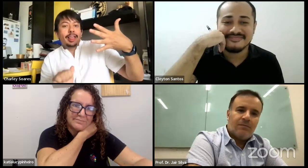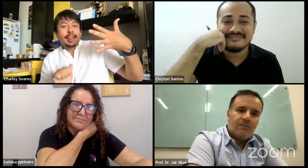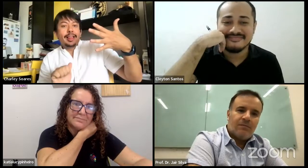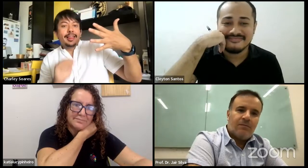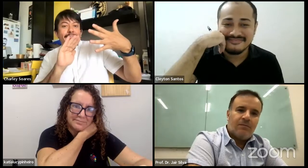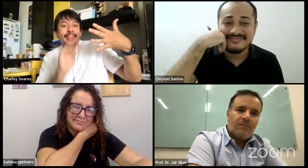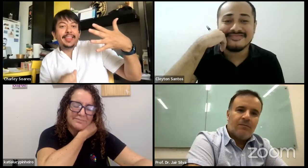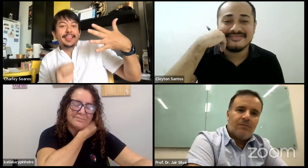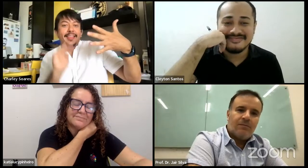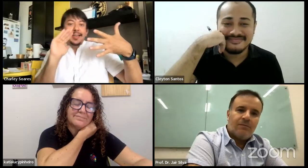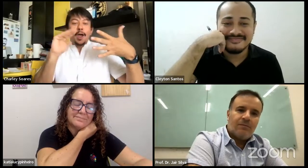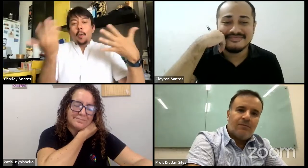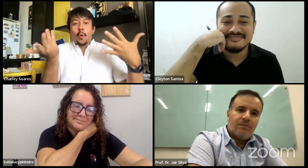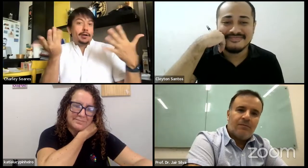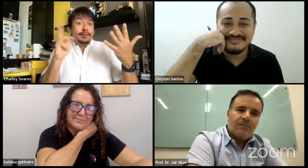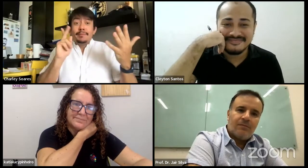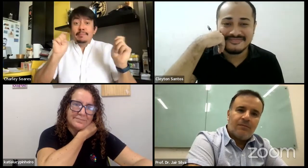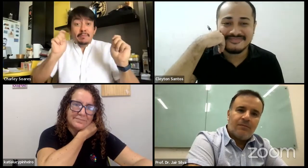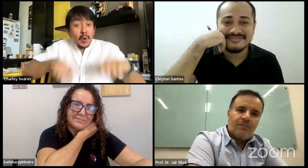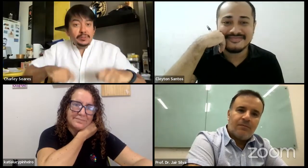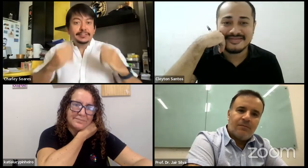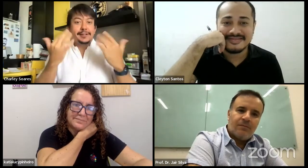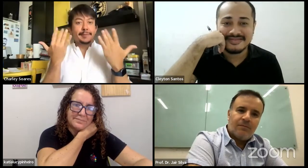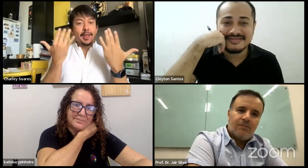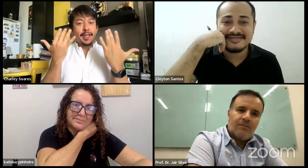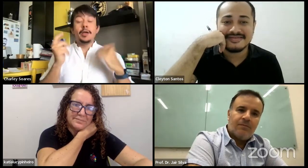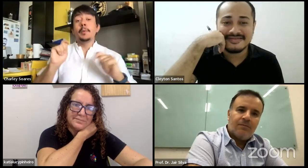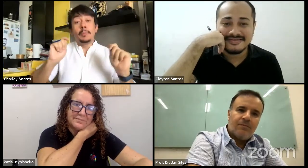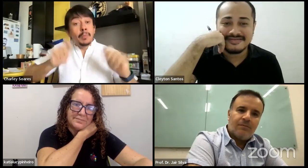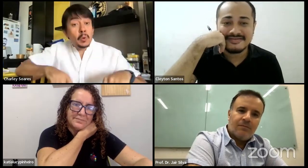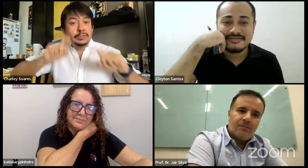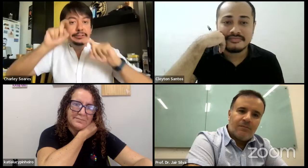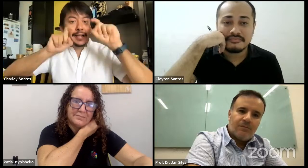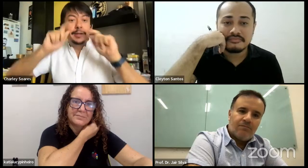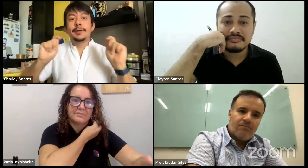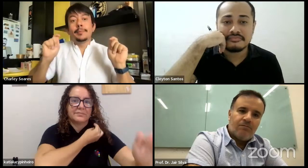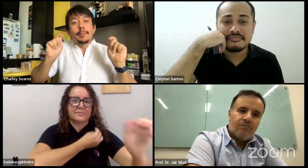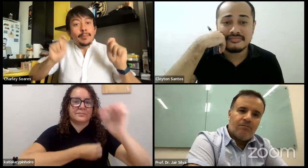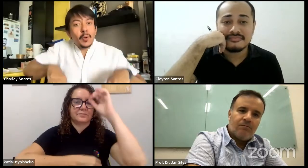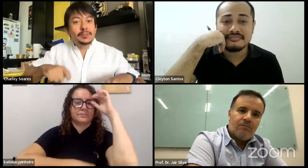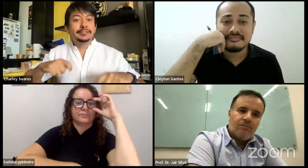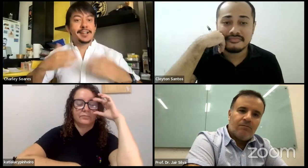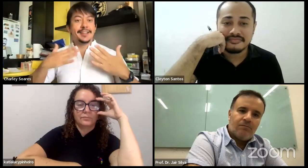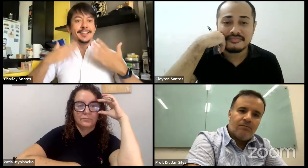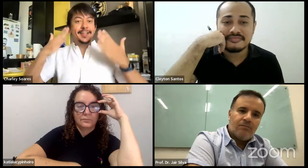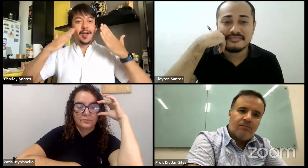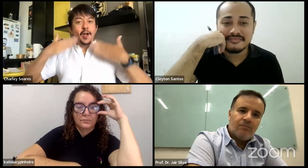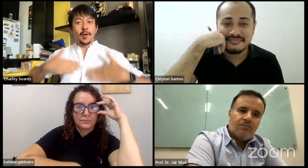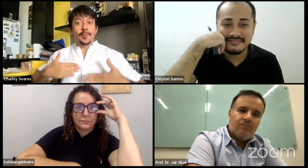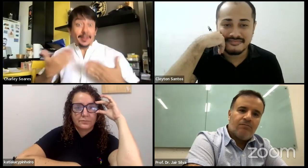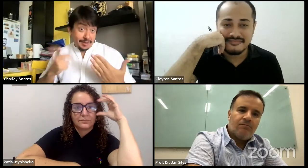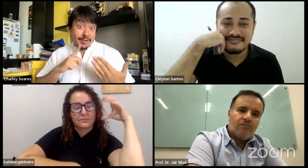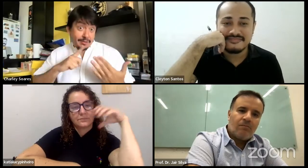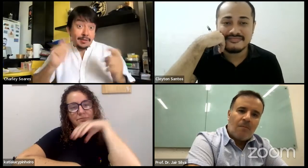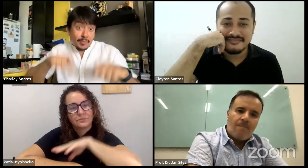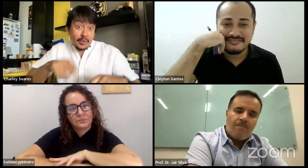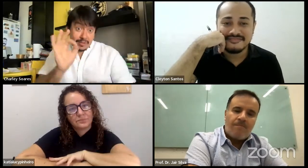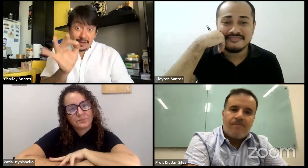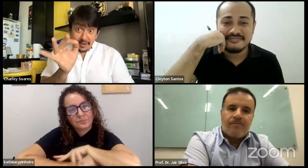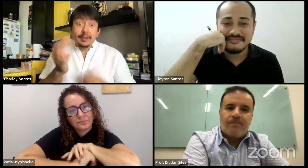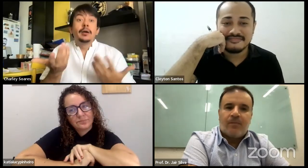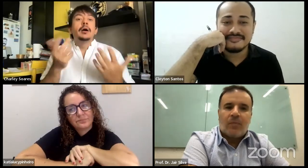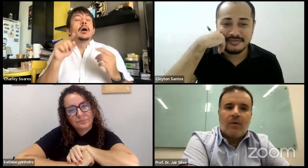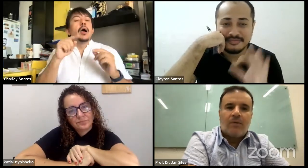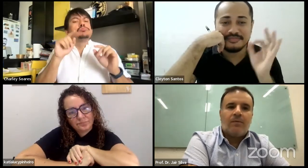soube trazer toda a questão da redução, a questão dos parâmetros, como você soube relacionar todos esses